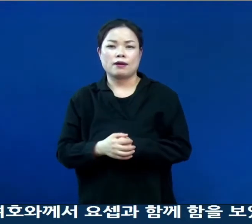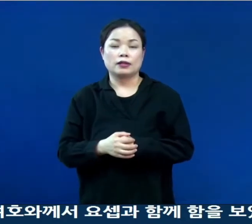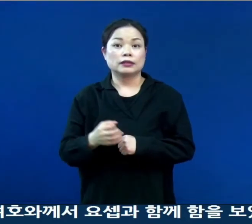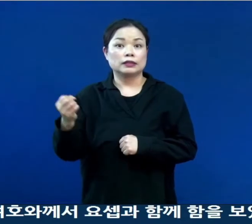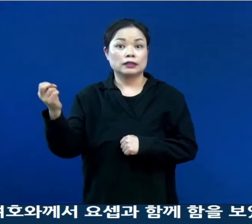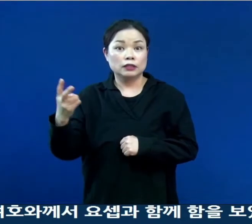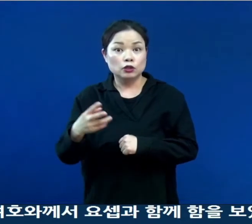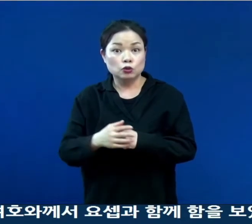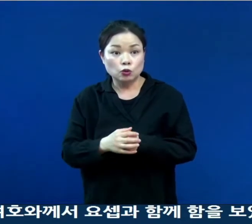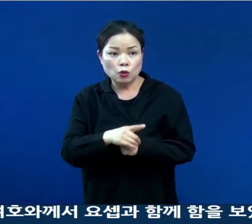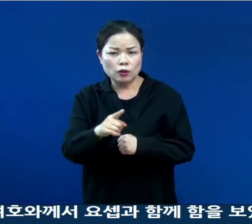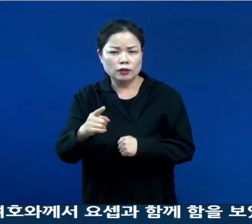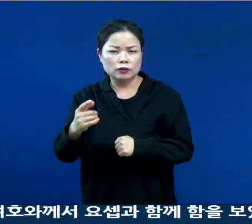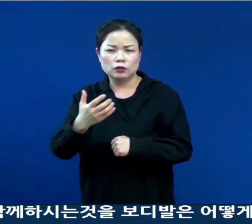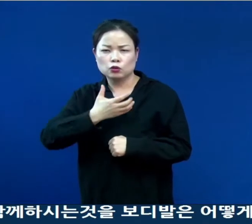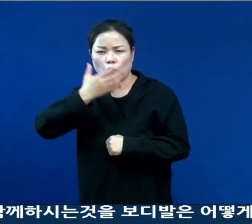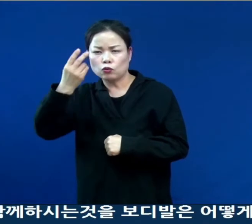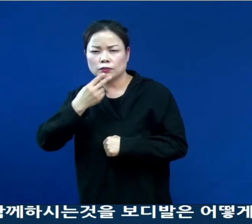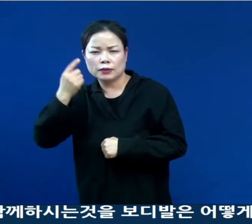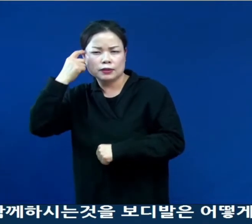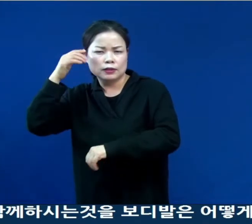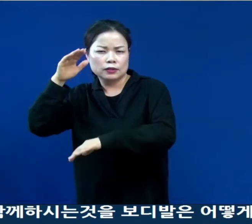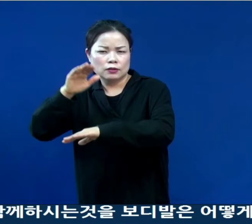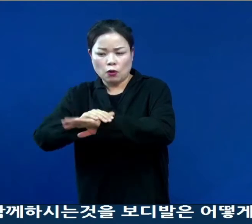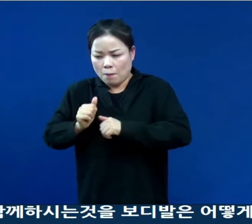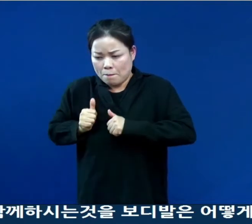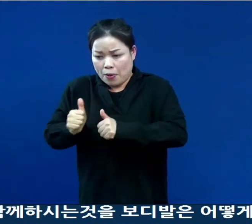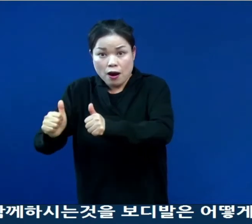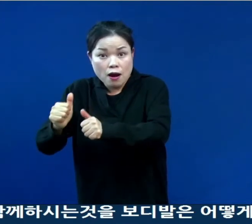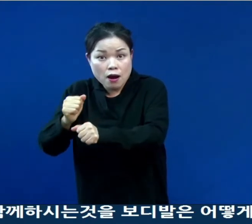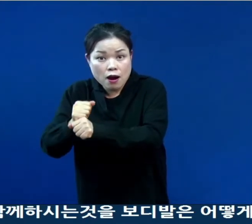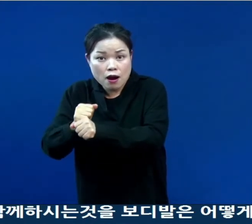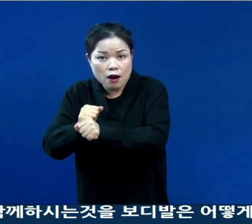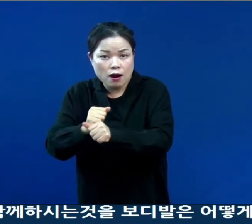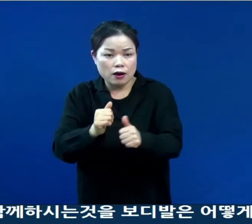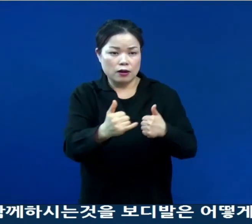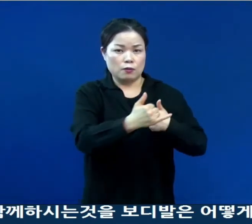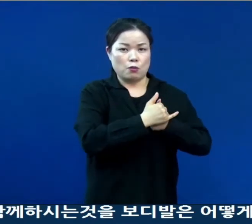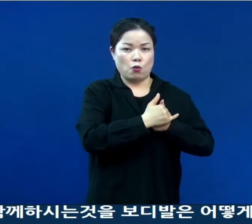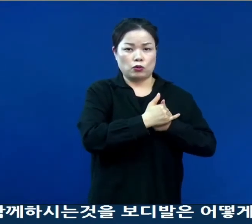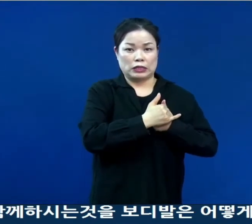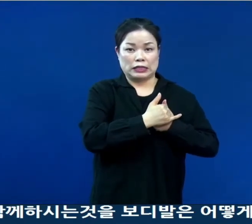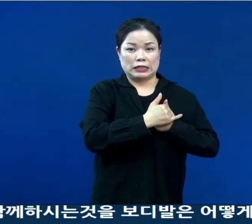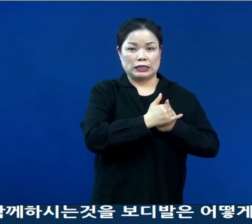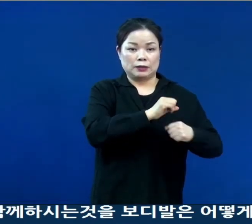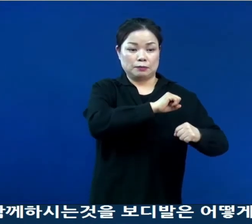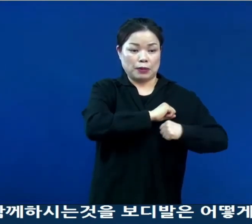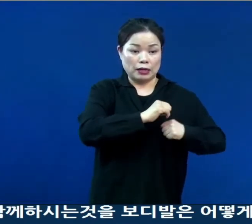그리고 요셉의 그 지혜와 성실함으로 인해서 보디발의 집안에